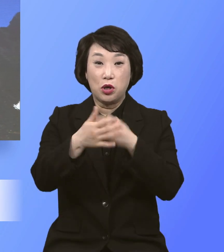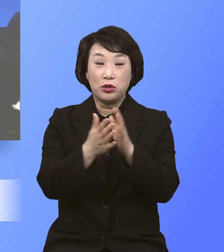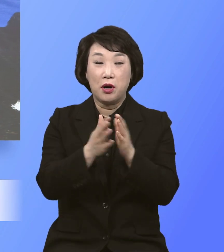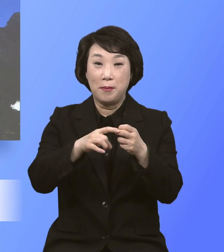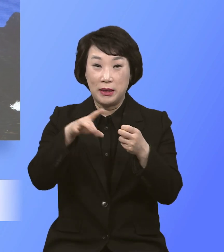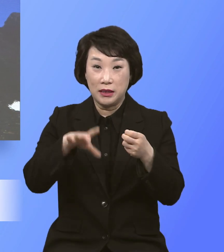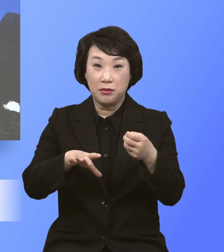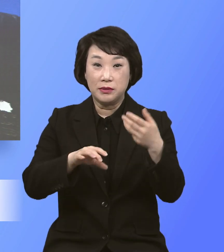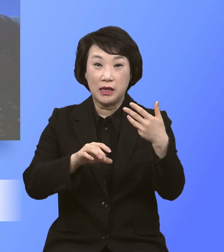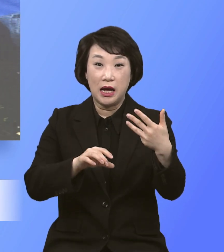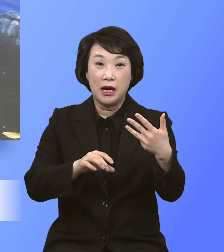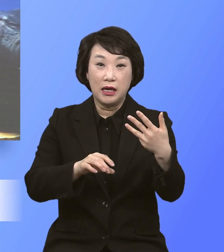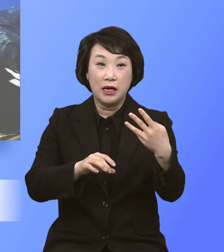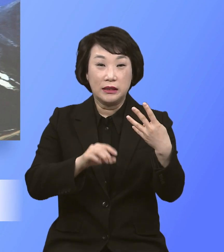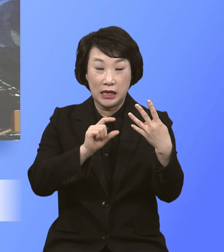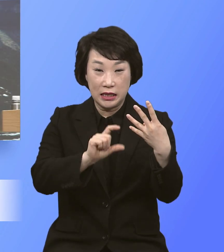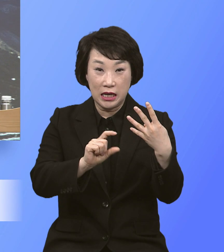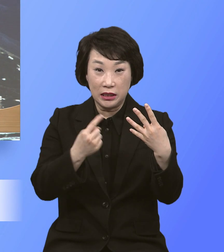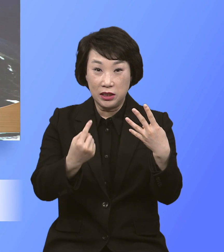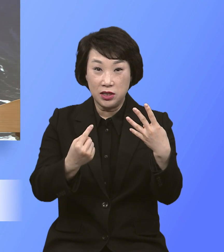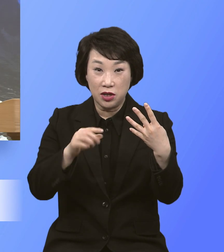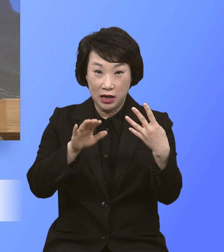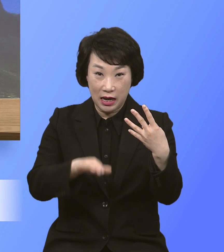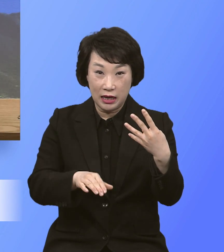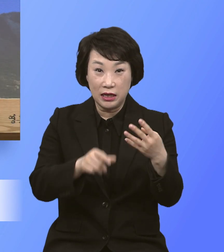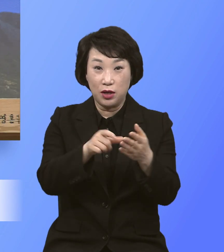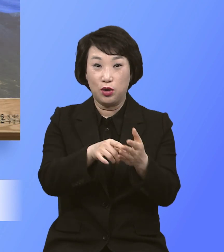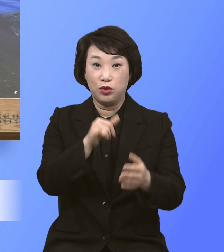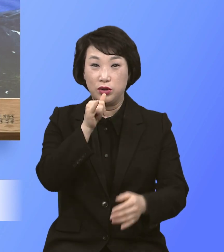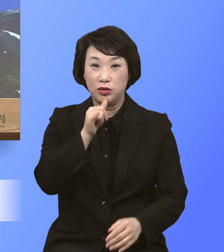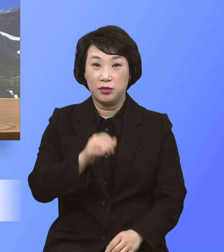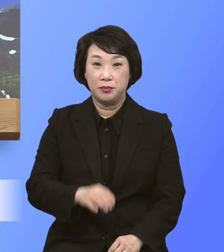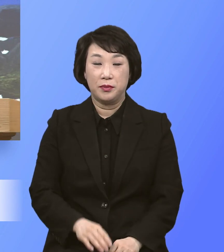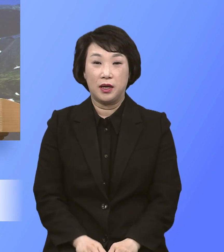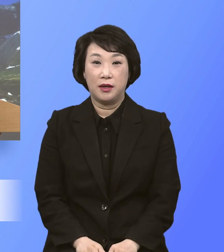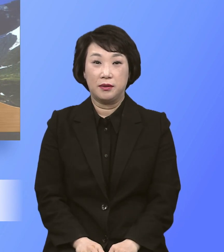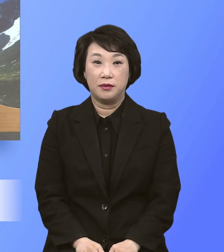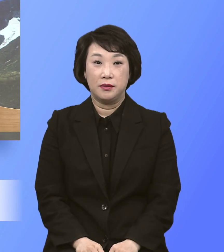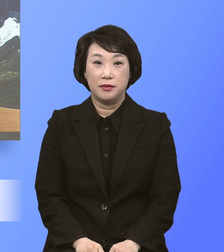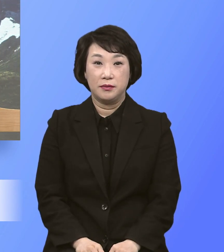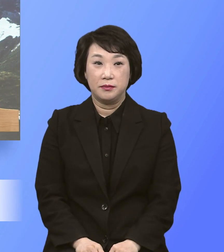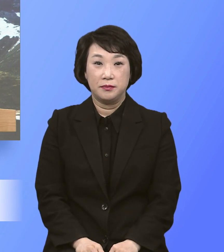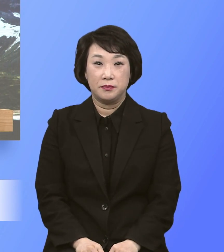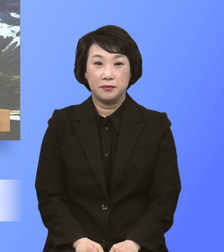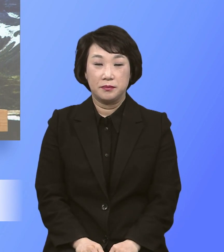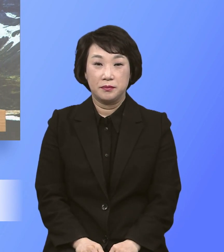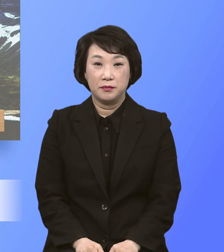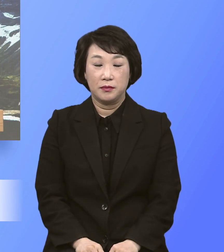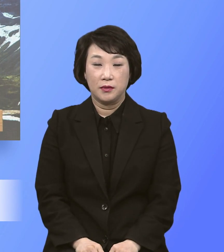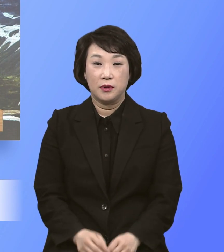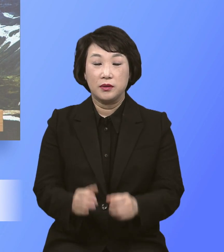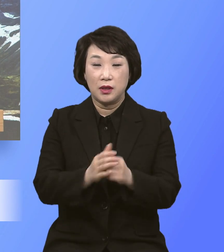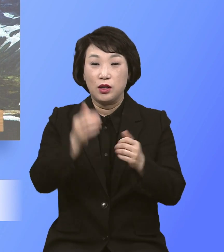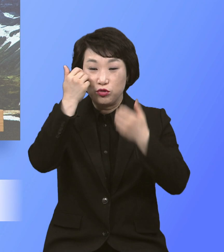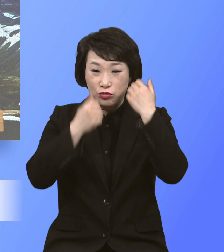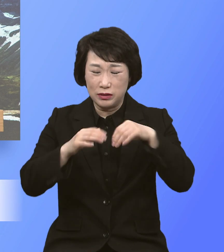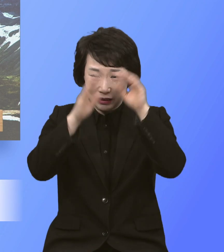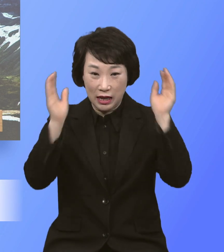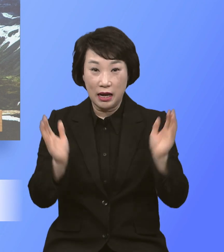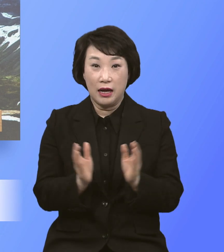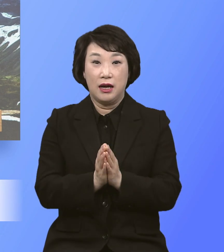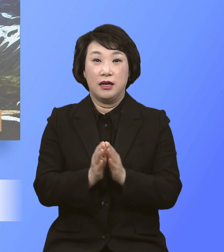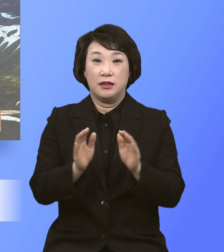마태복음 4장 1절 이하에 그렇게 기록하시지 않았습니까? 그러므로